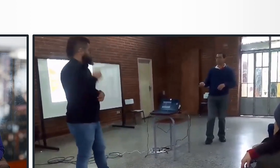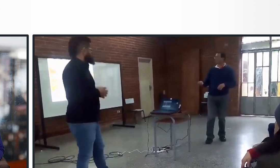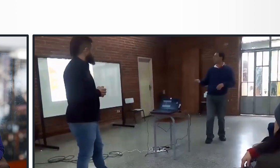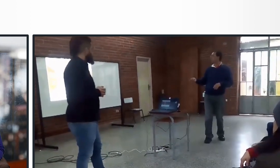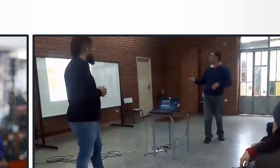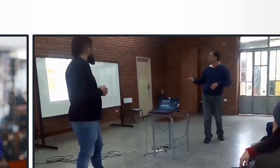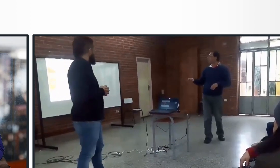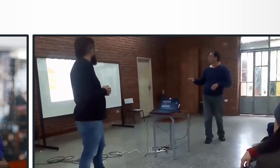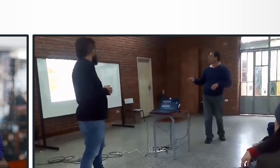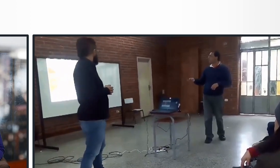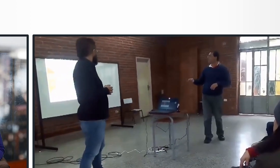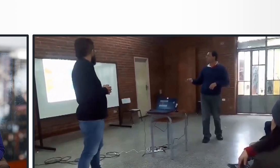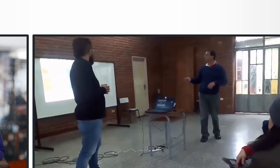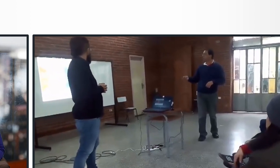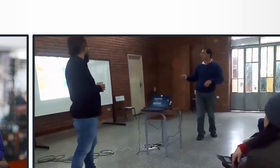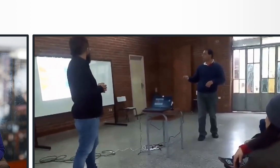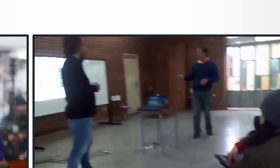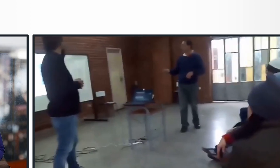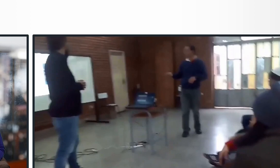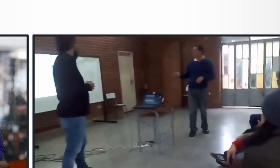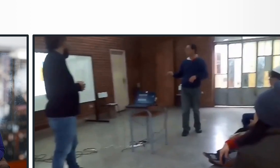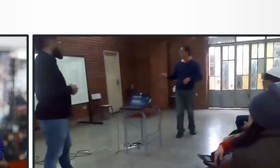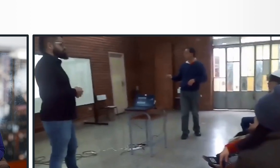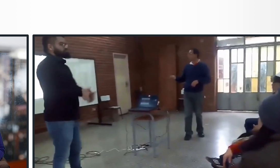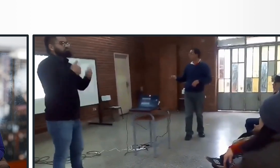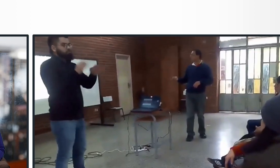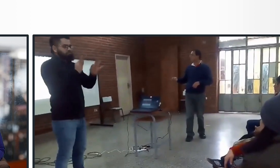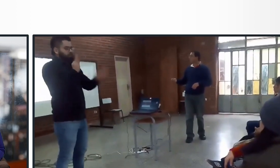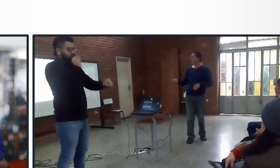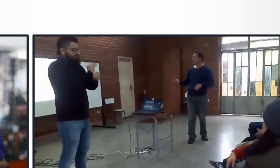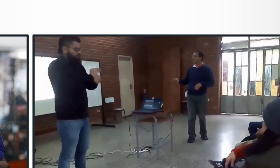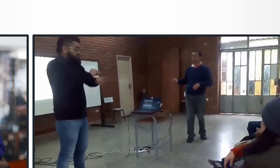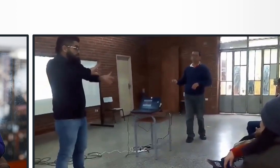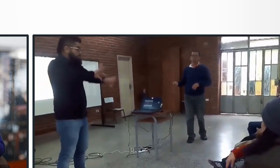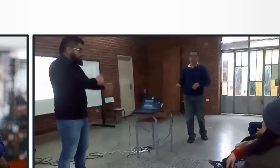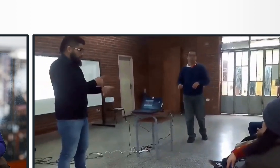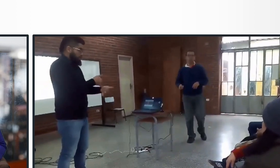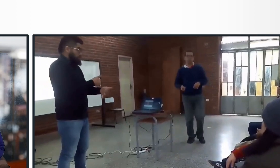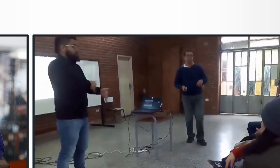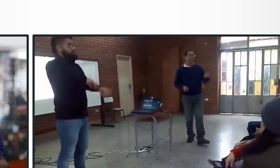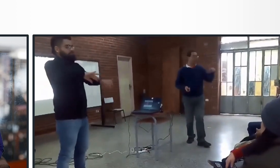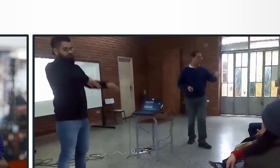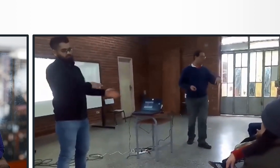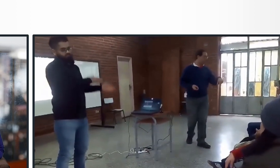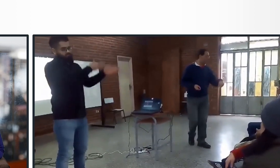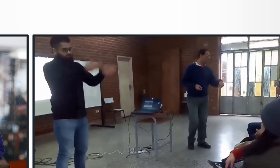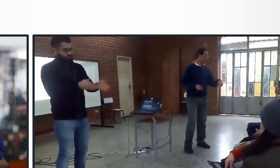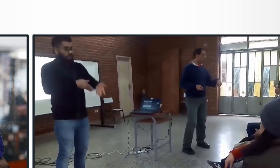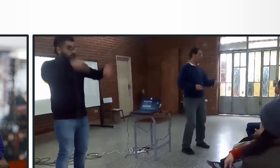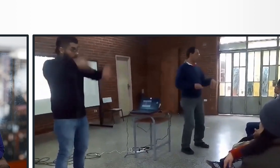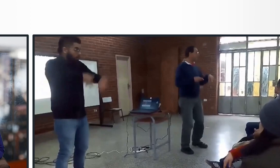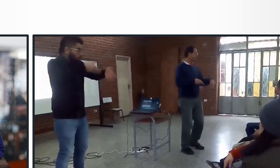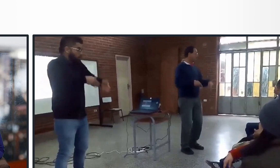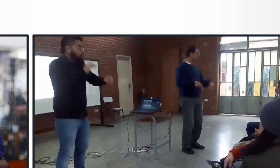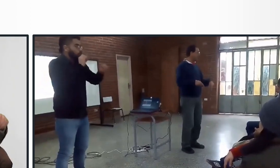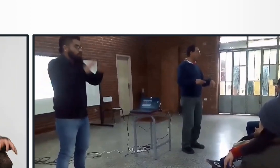la boca, los labios, las palabras. Entonces, con esa experiencia los niños van aprendiendo a leer los labios